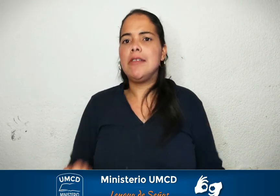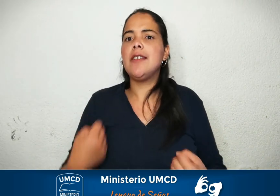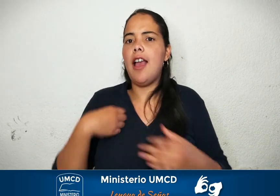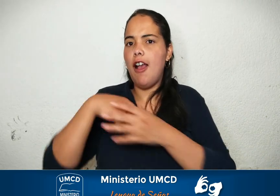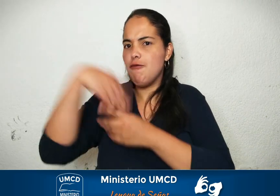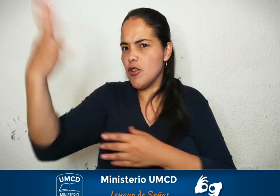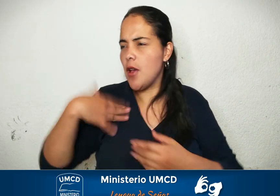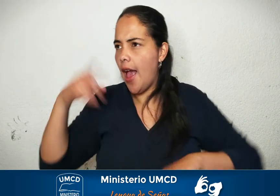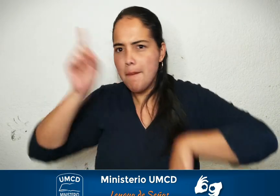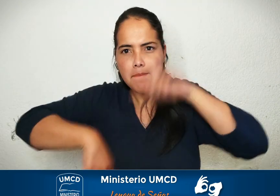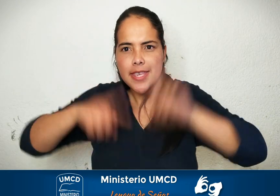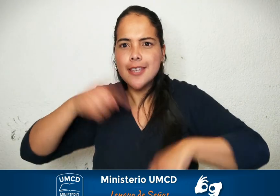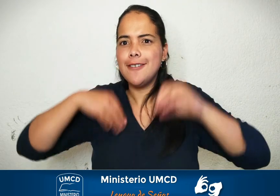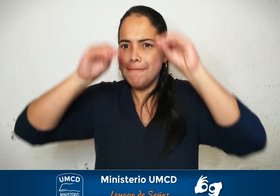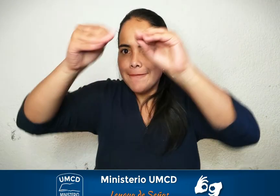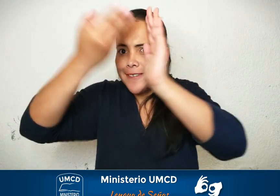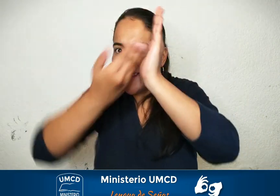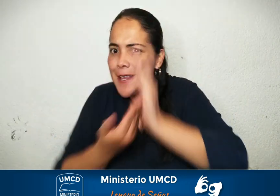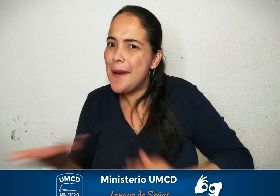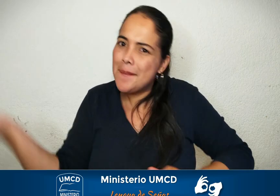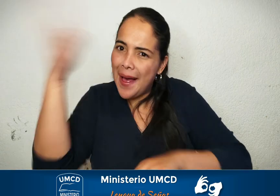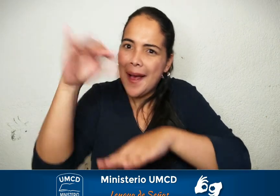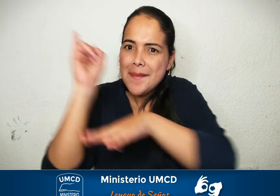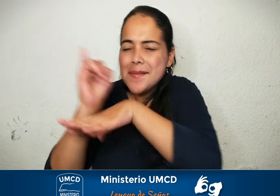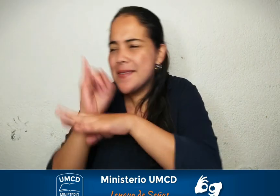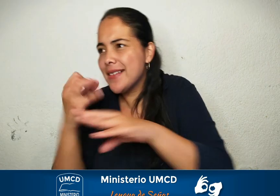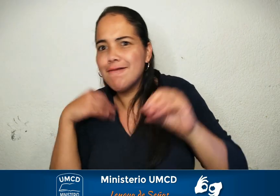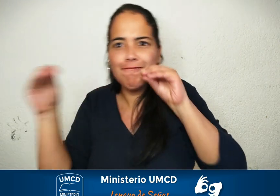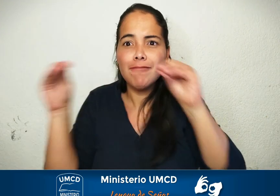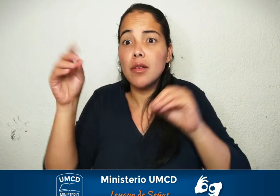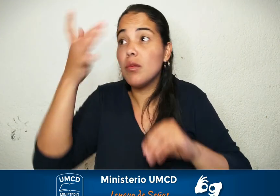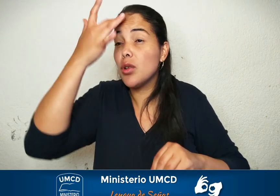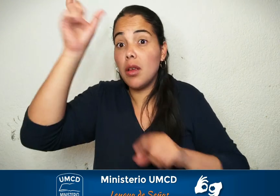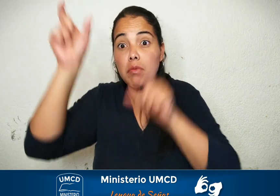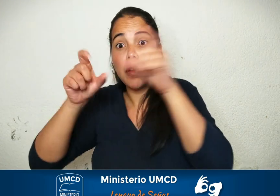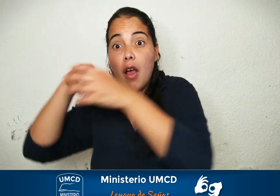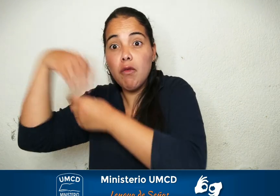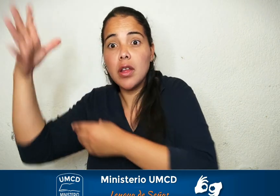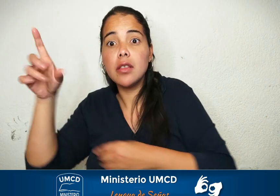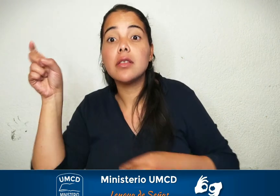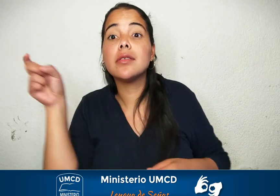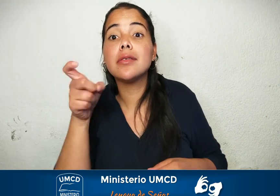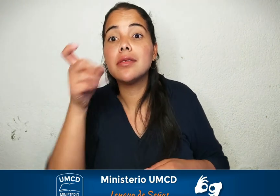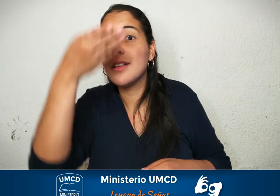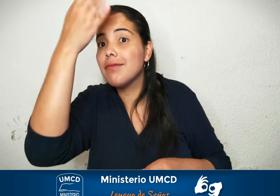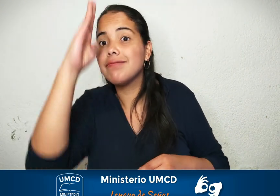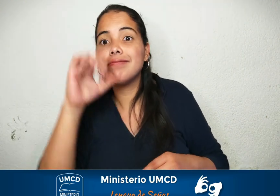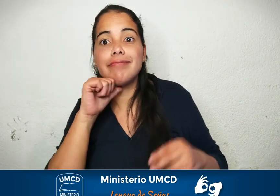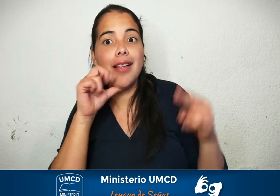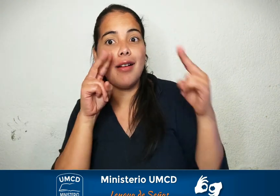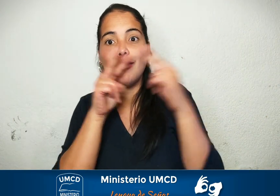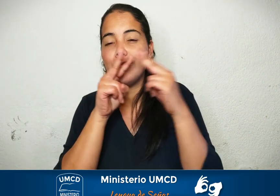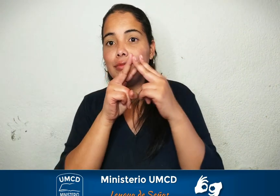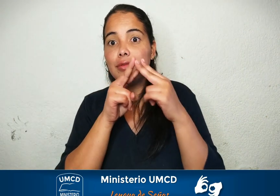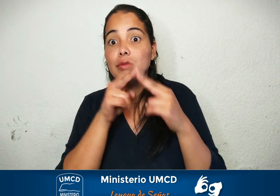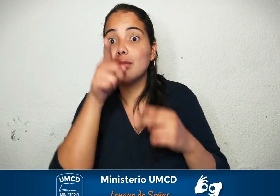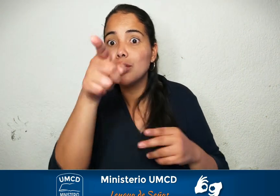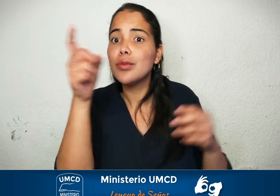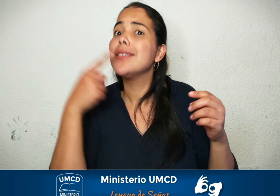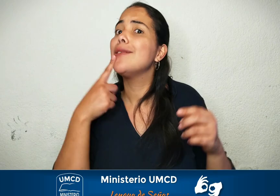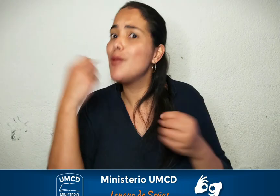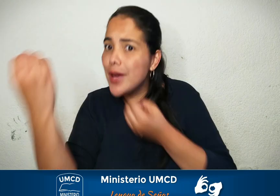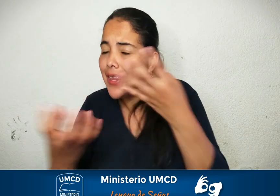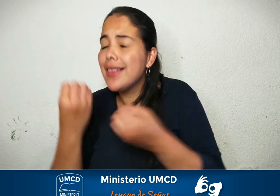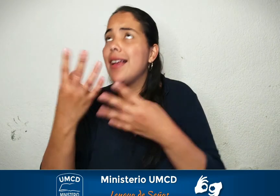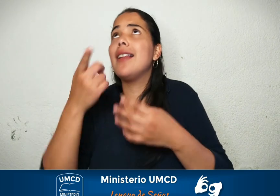buena voluntad, cumpla la voluntad de Dios, porque hay muchos que necesitan escuchar que Cristo les ama, que